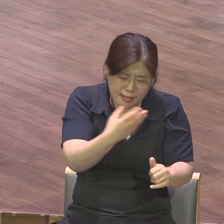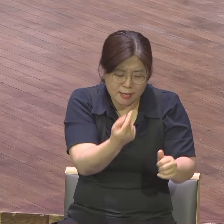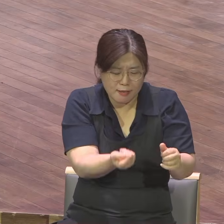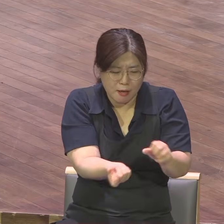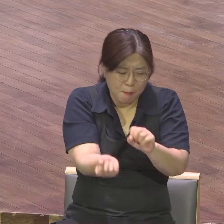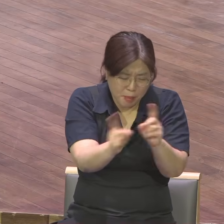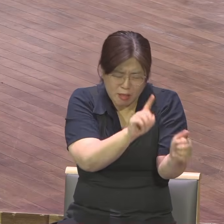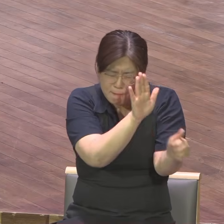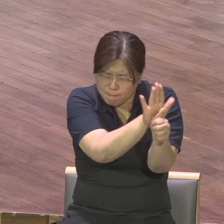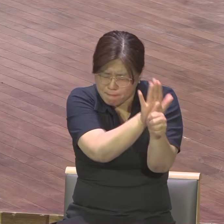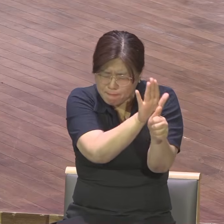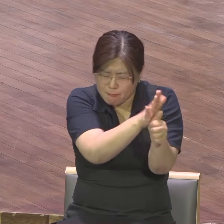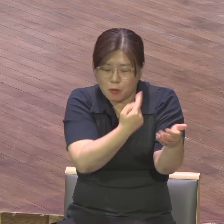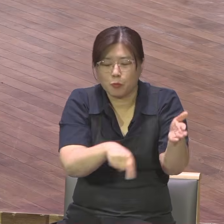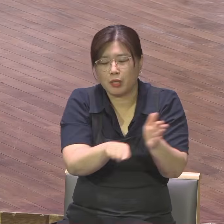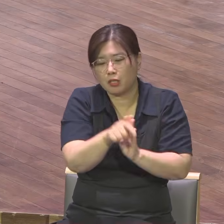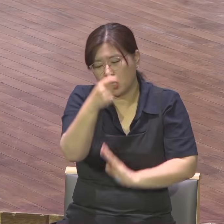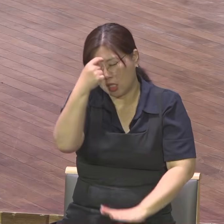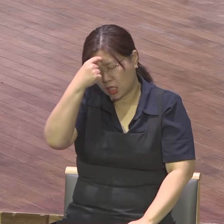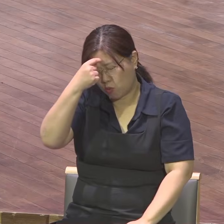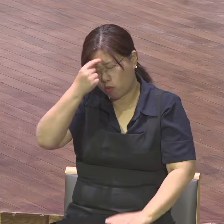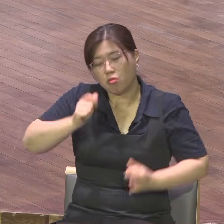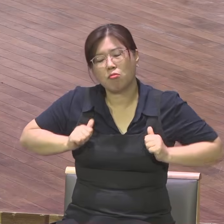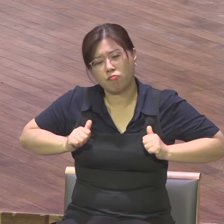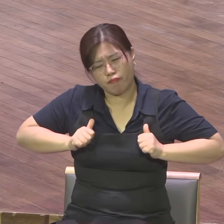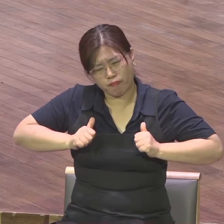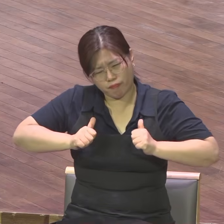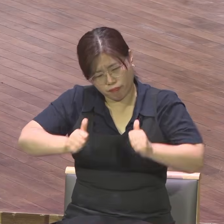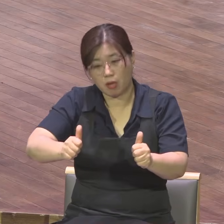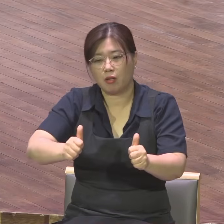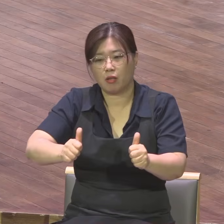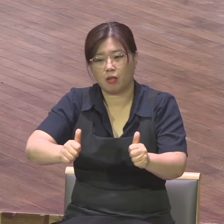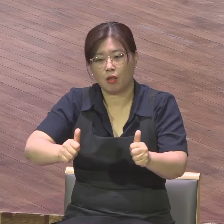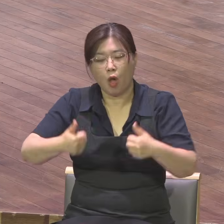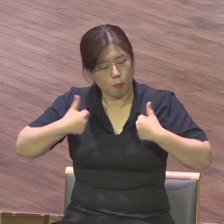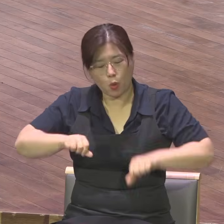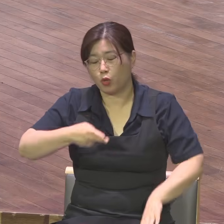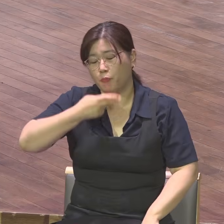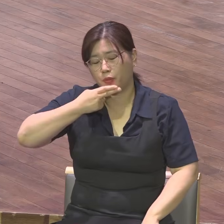위해서 중보 기도를 계속해서 지금 하고 있는 것입니다.